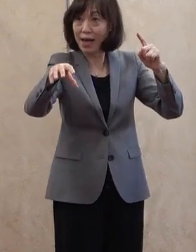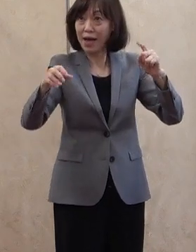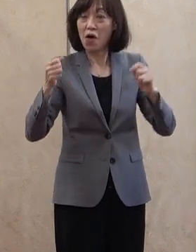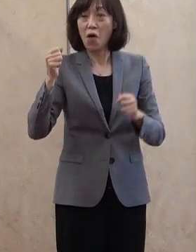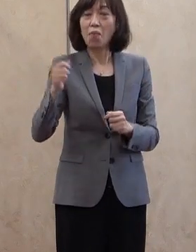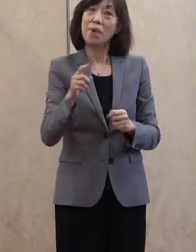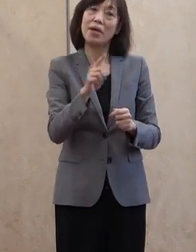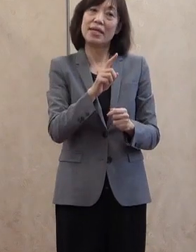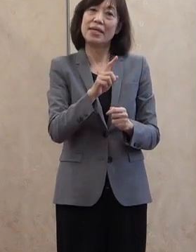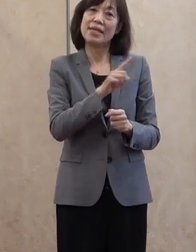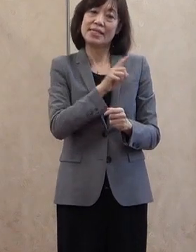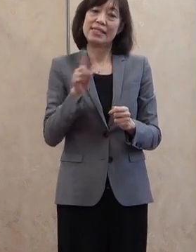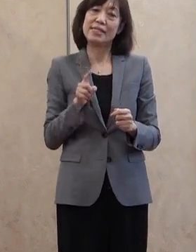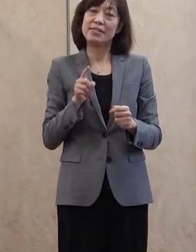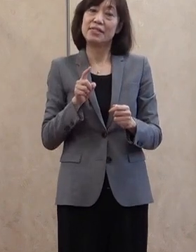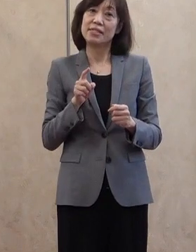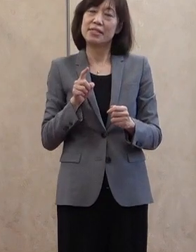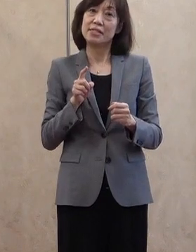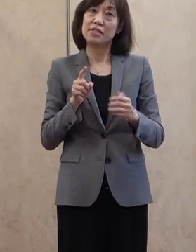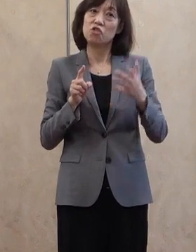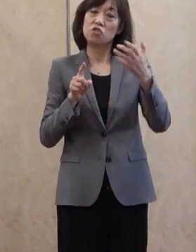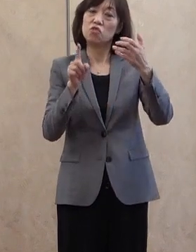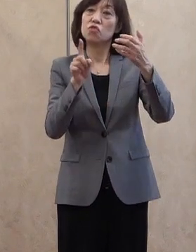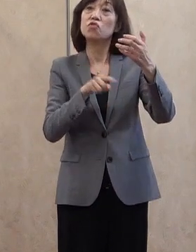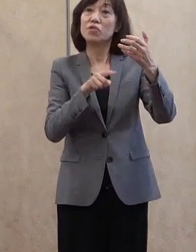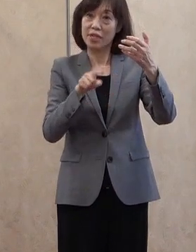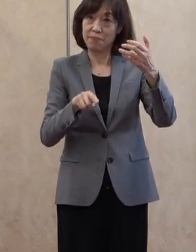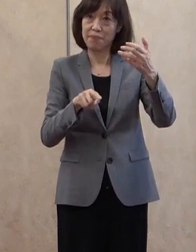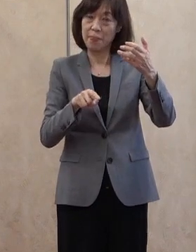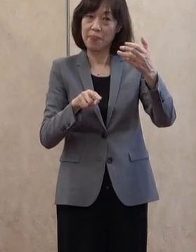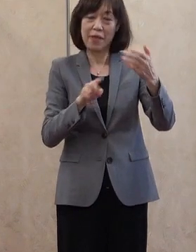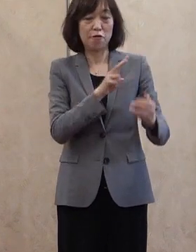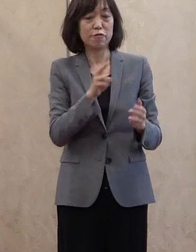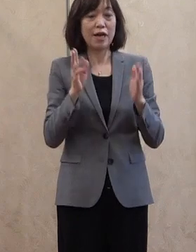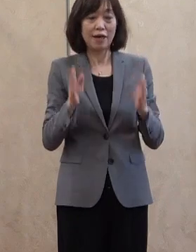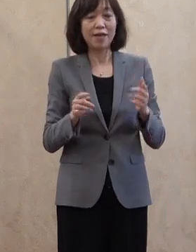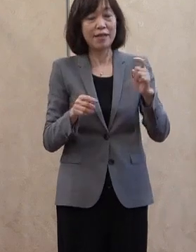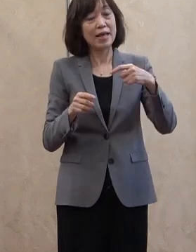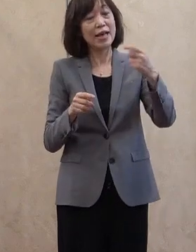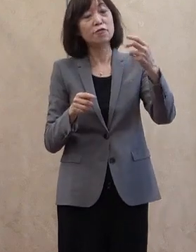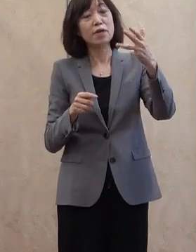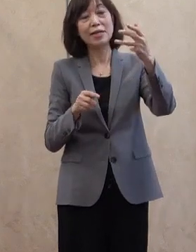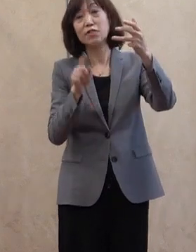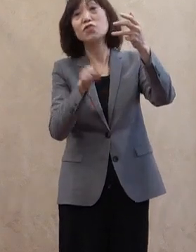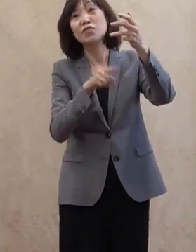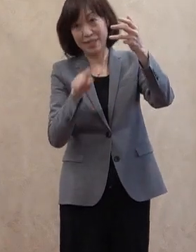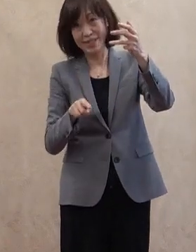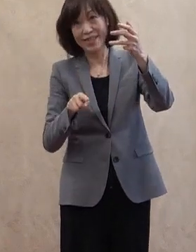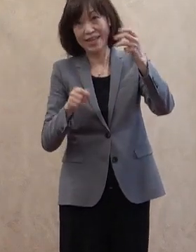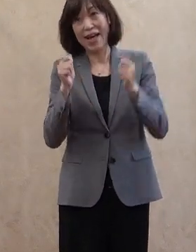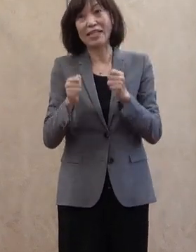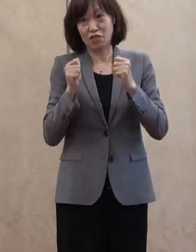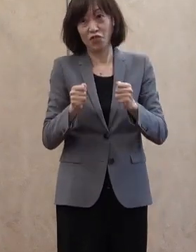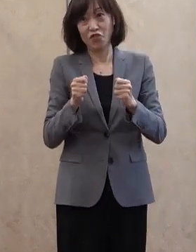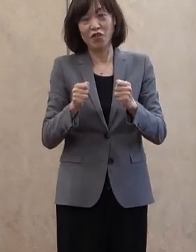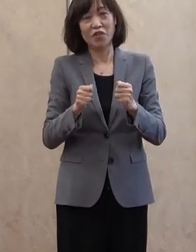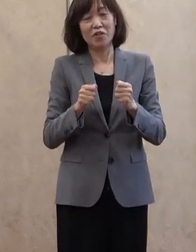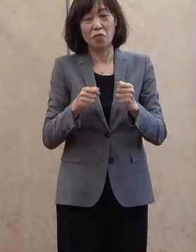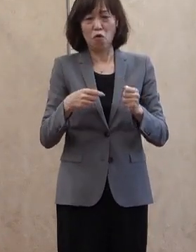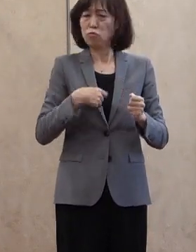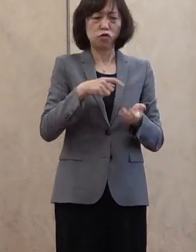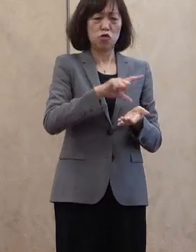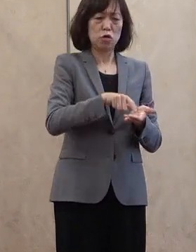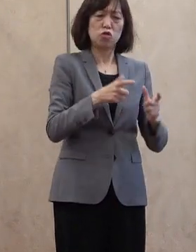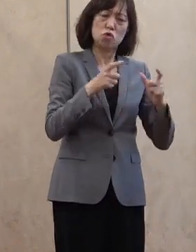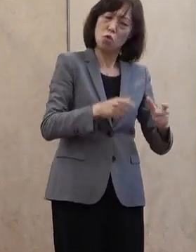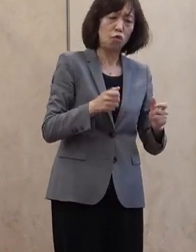1日あたり90名の方、2日で180名になります。もちろん地元じゃなかったらもうやめますとおっしゃる方も出てくるかもしれません